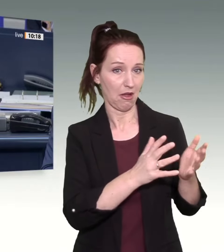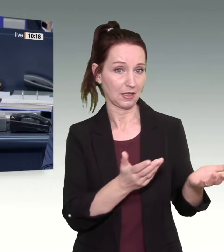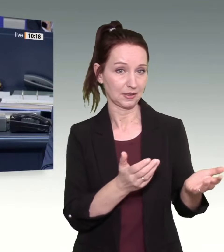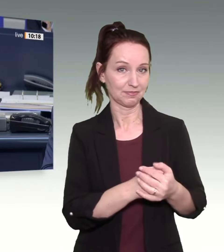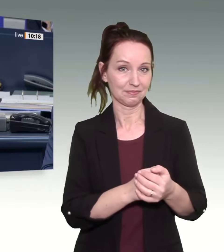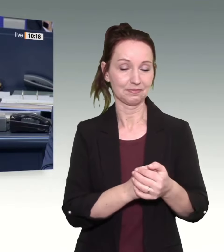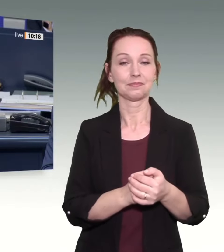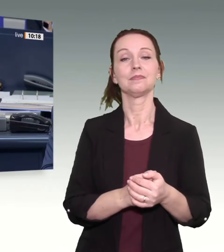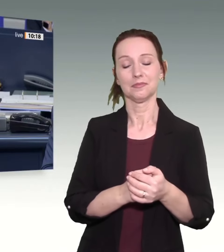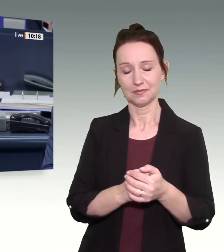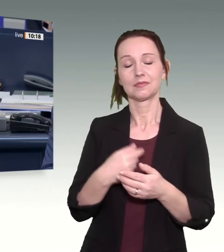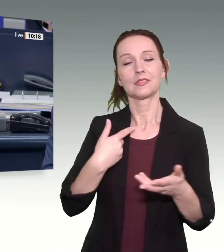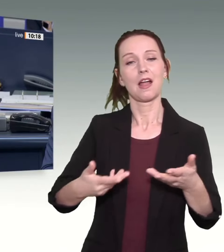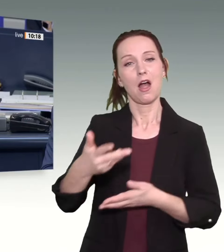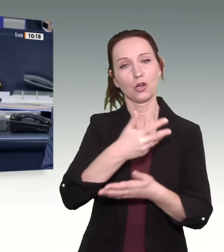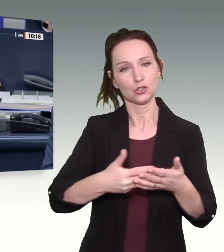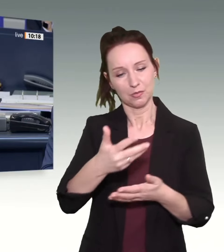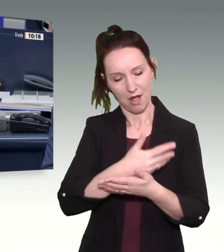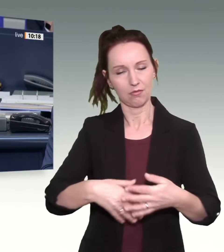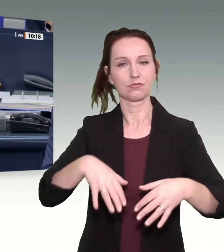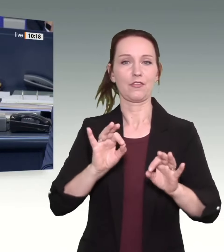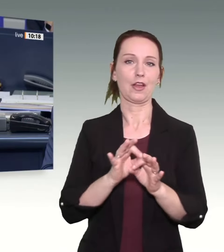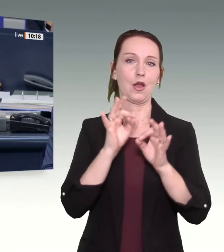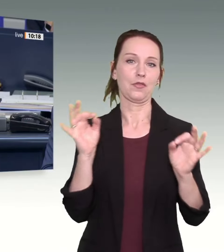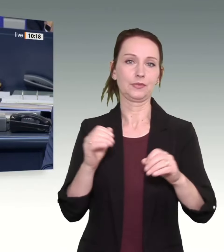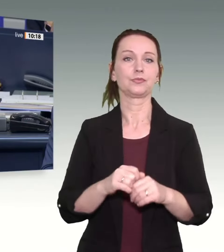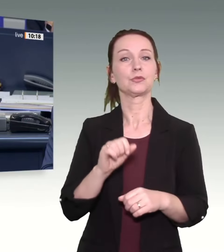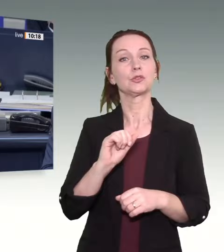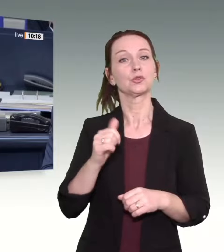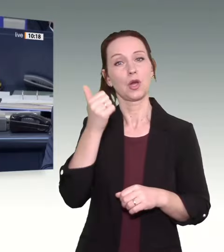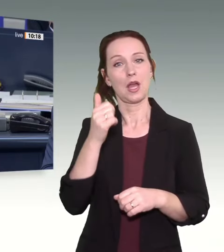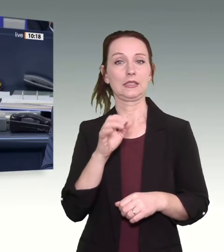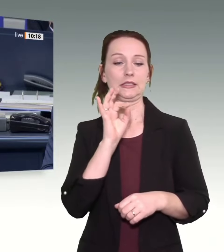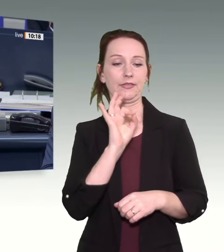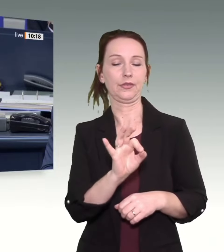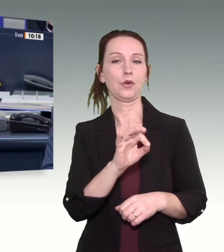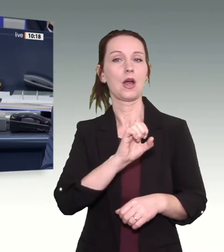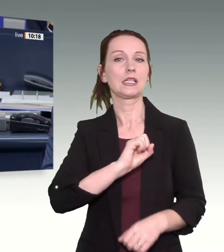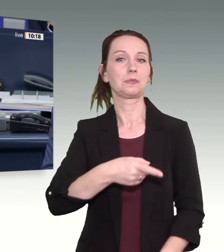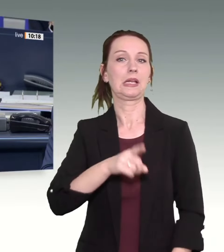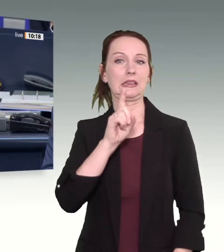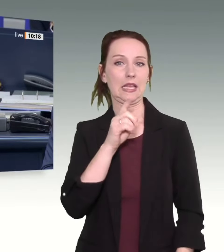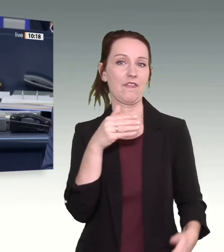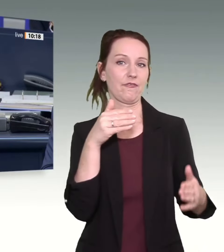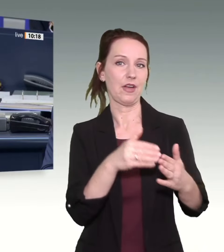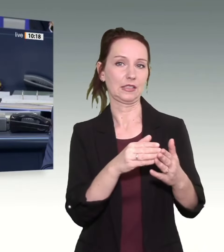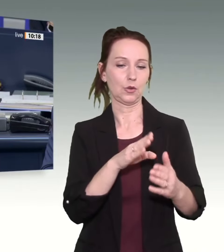Ich eröffne die Aussprache. Zuerst hat das Wort für die SPD-Fraktion Bernhard Daldrup.